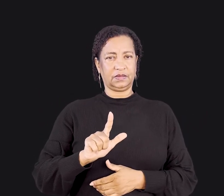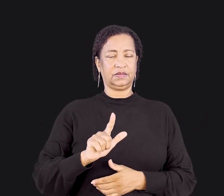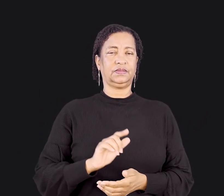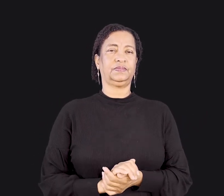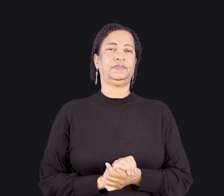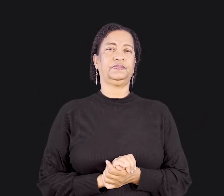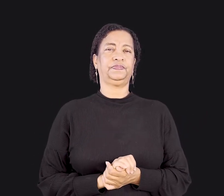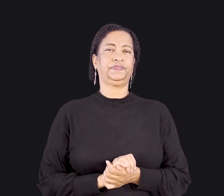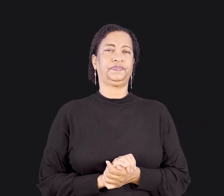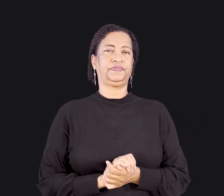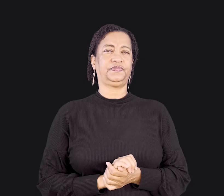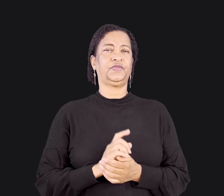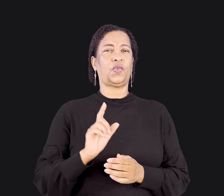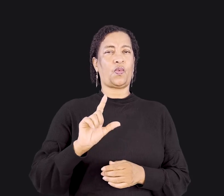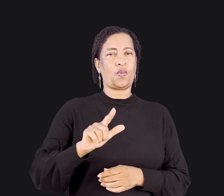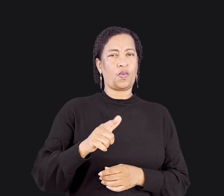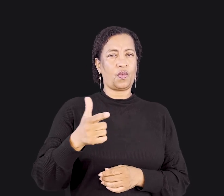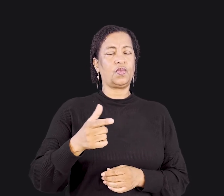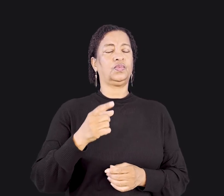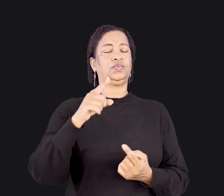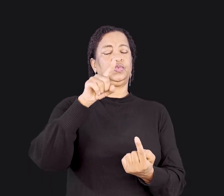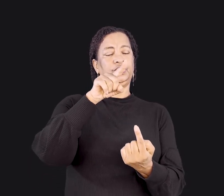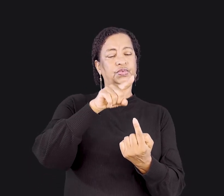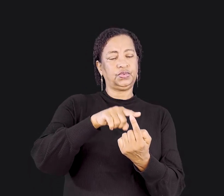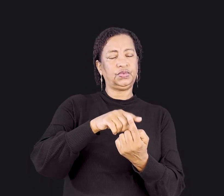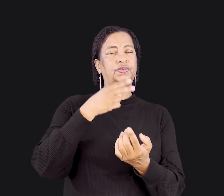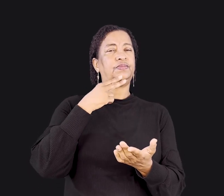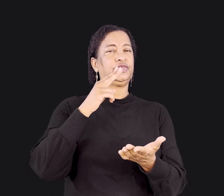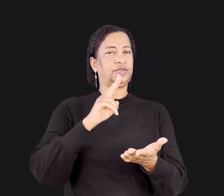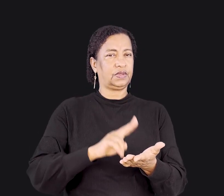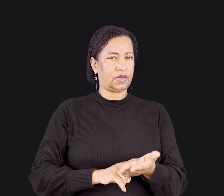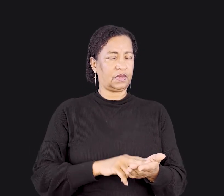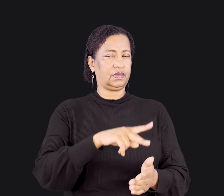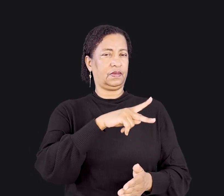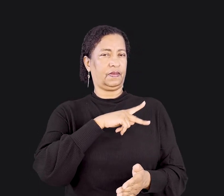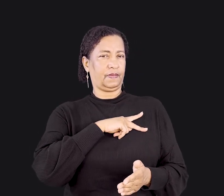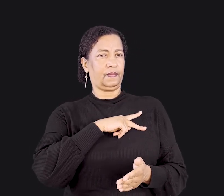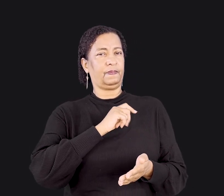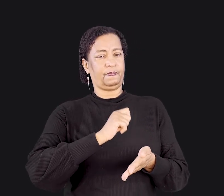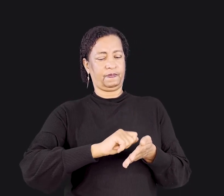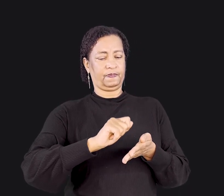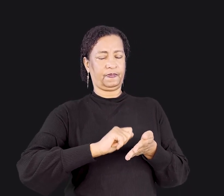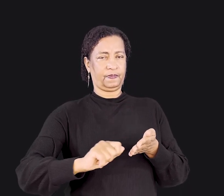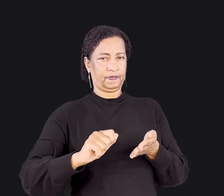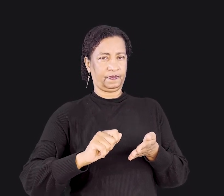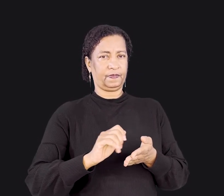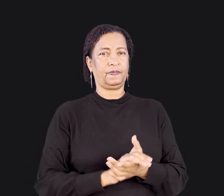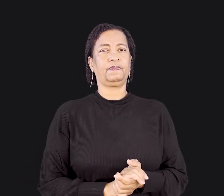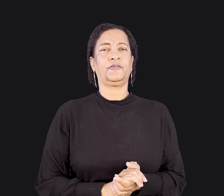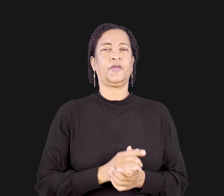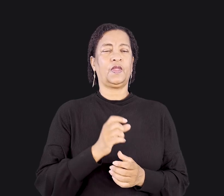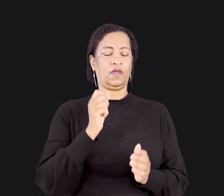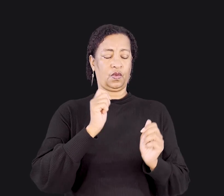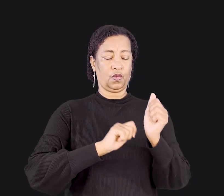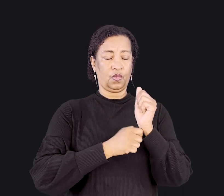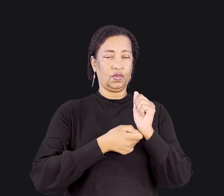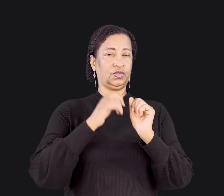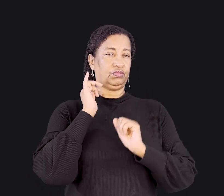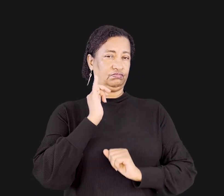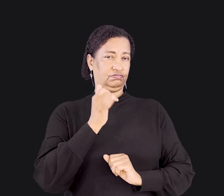Gálatas. Este foi outro tipo de carta escrita pelo apóstolo Paulo. Vou contar um segredo a você.